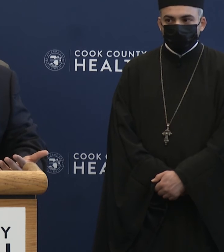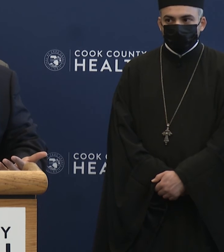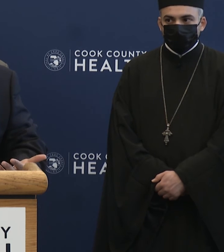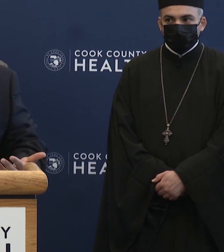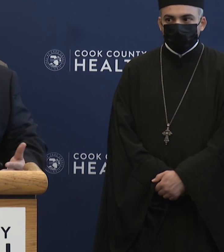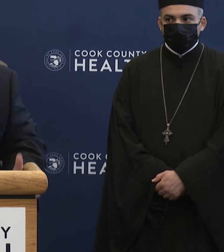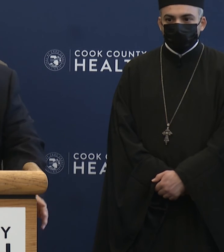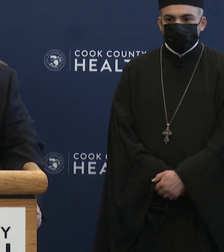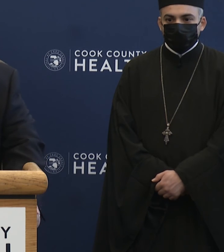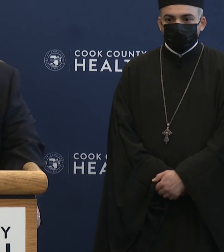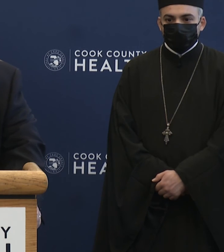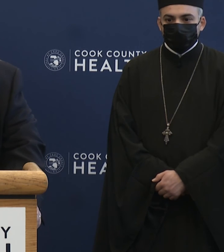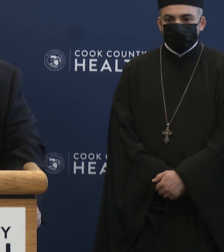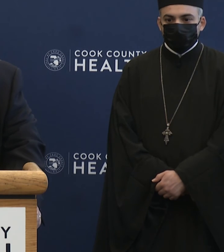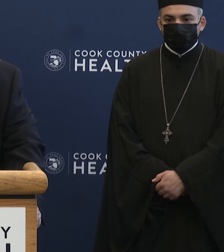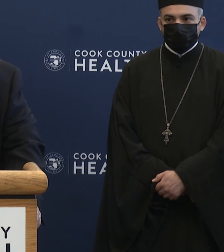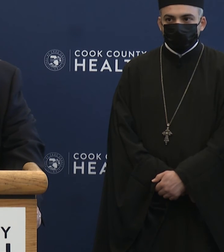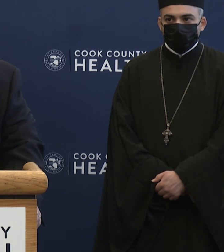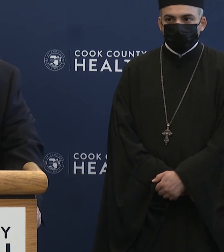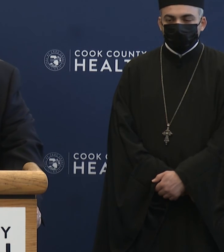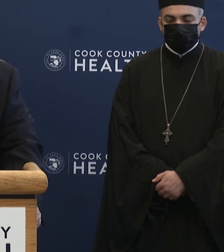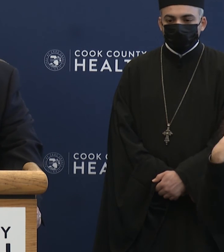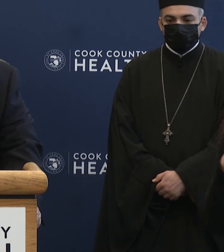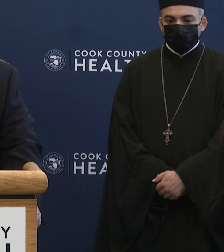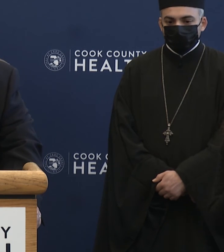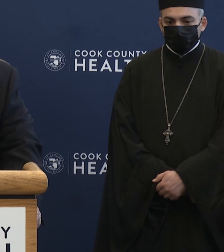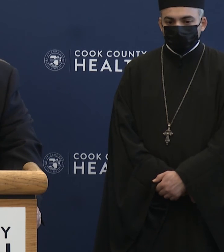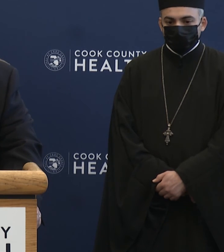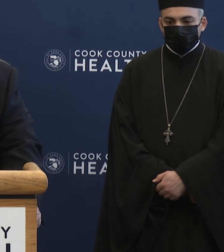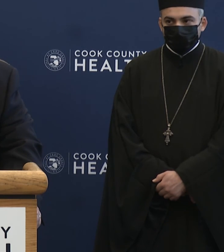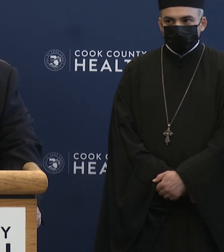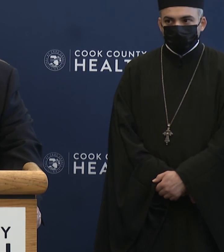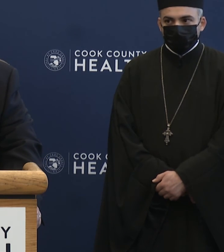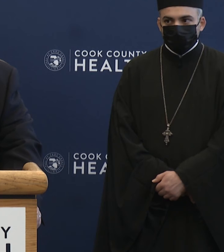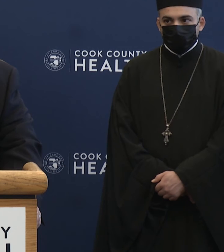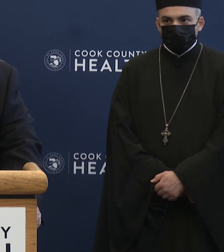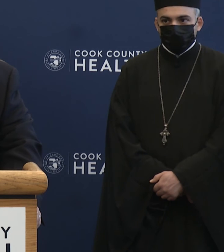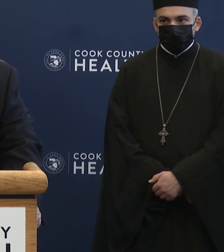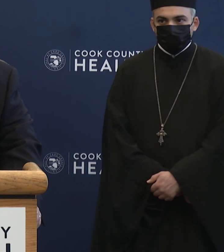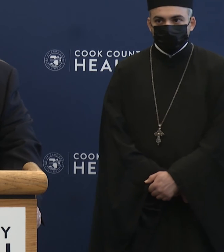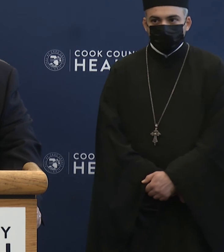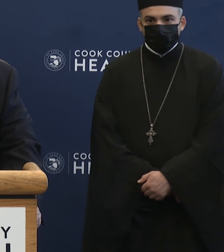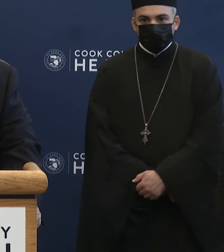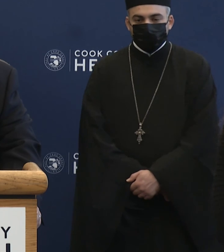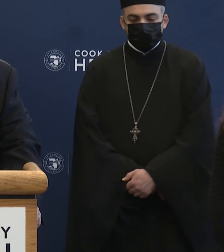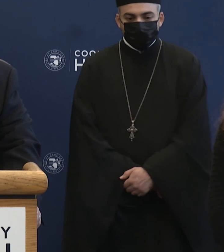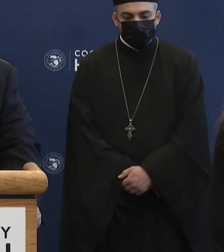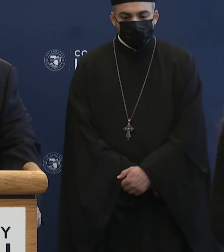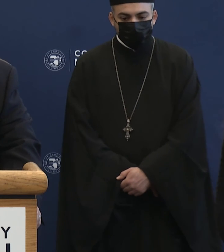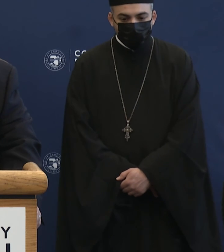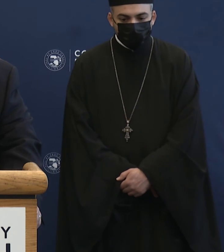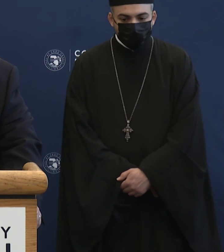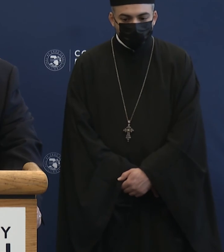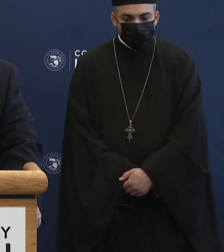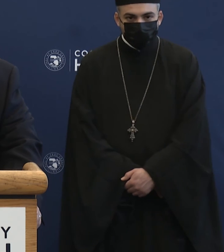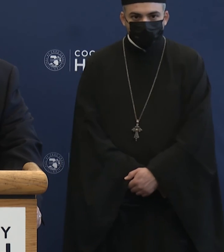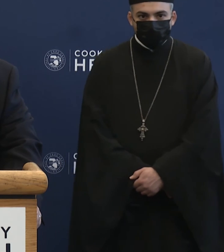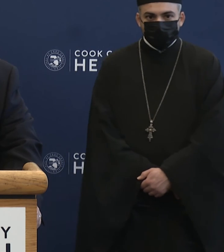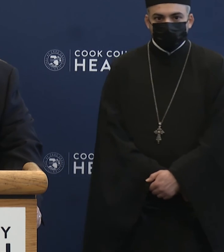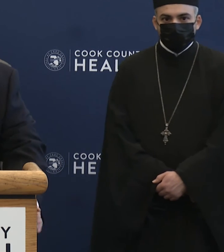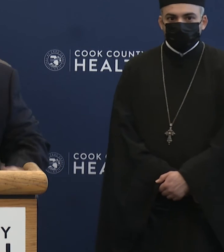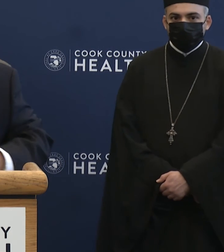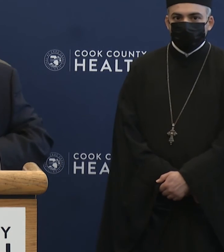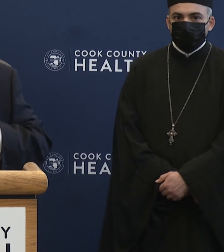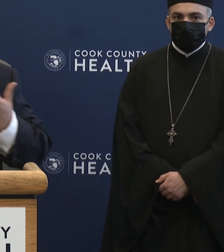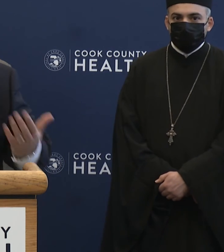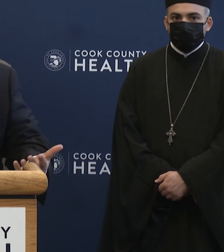en compliancia con nuestra fe, que no es algo que es en contra de nuestra religión, es algo que podemos hacer y que con más es